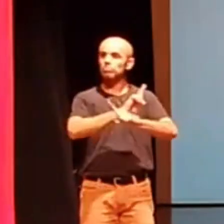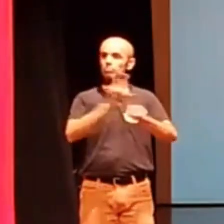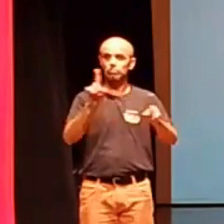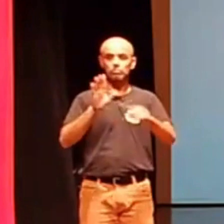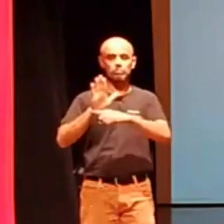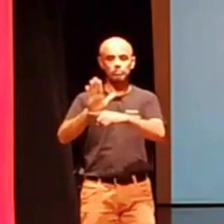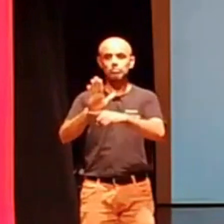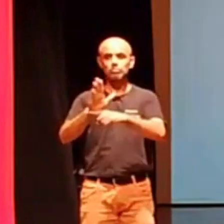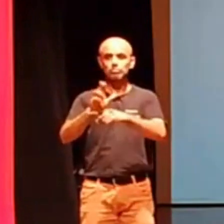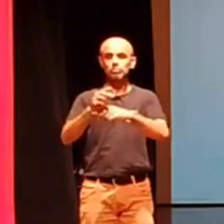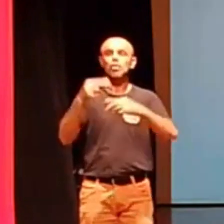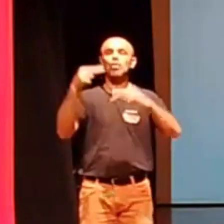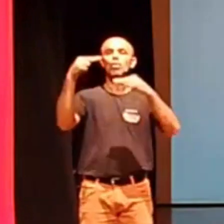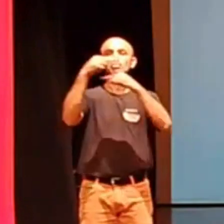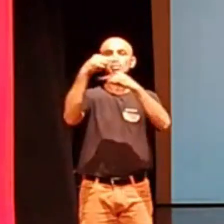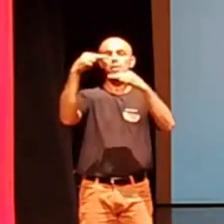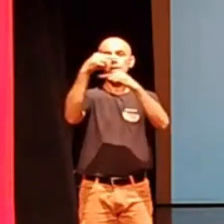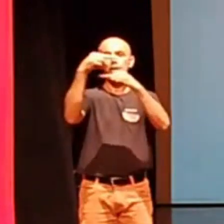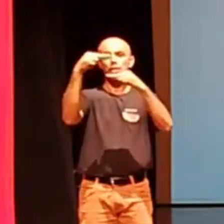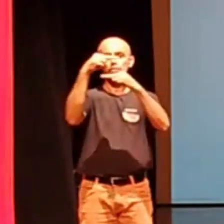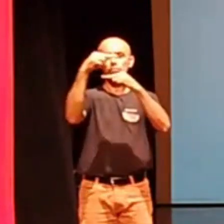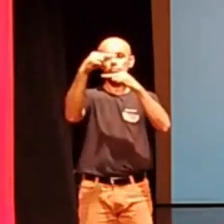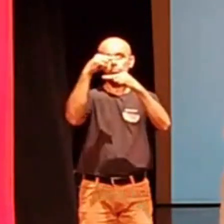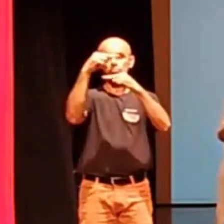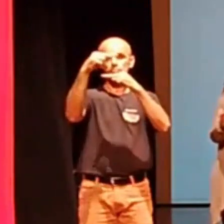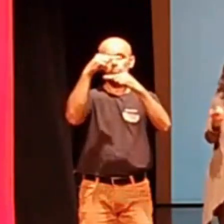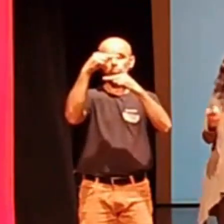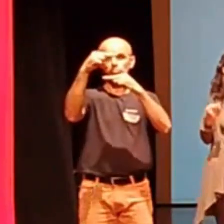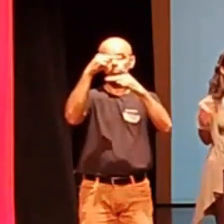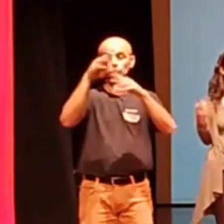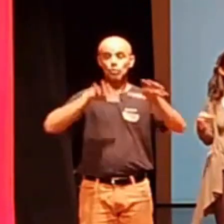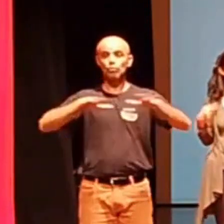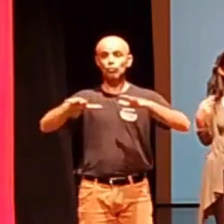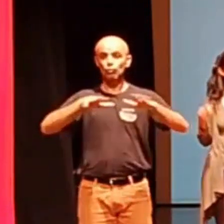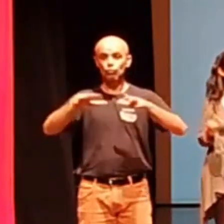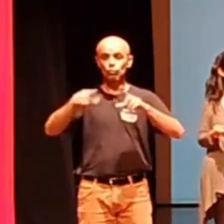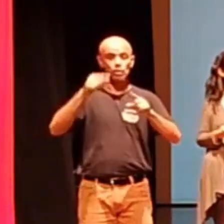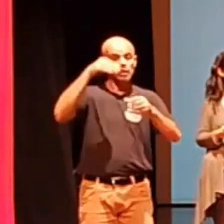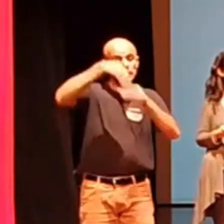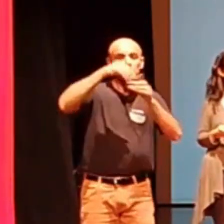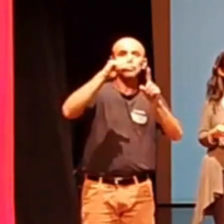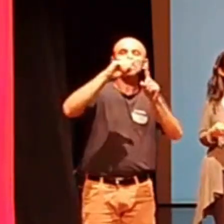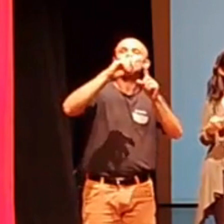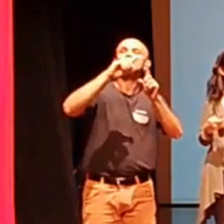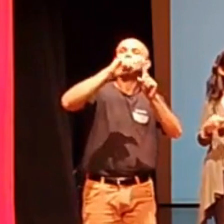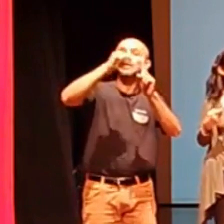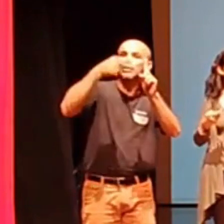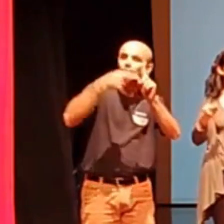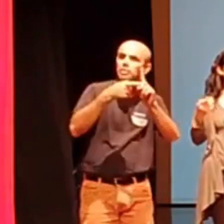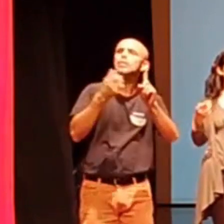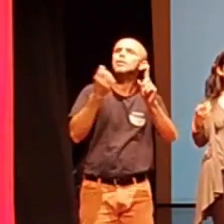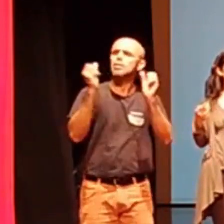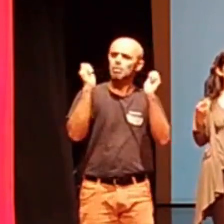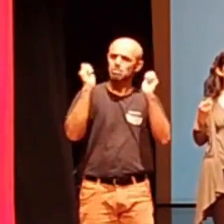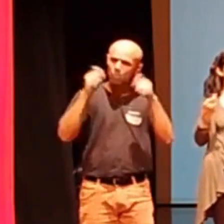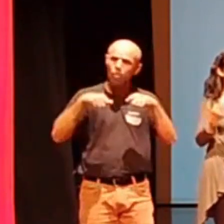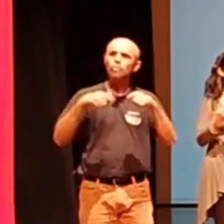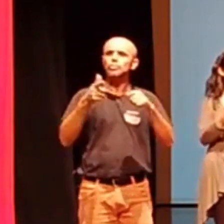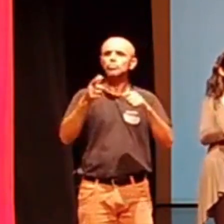O Pilates a gente já ouviu falar também em termos de movimento. Na gravidez pode ser uma opção, e aí a gente tem que ter